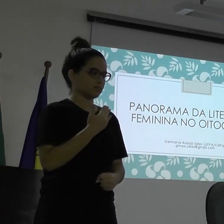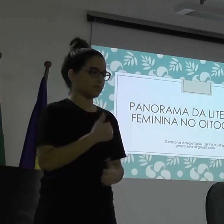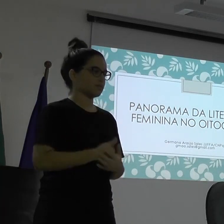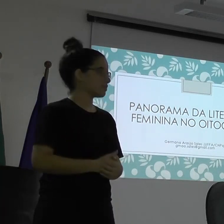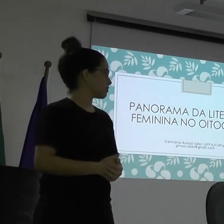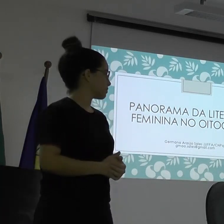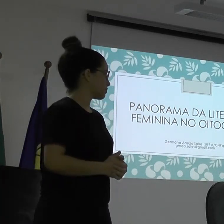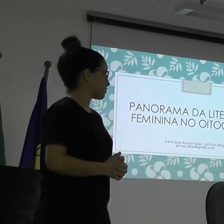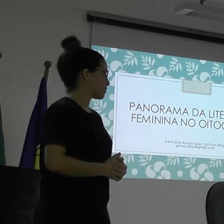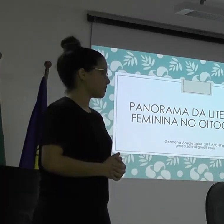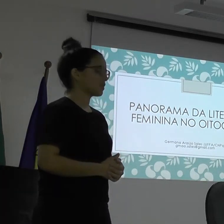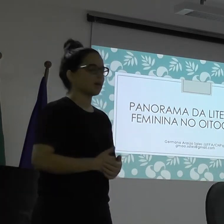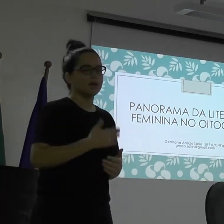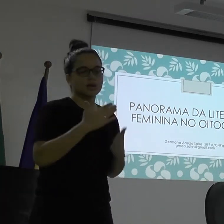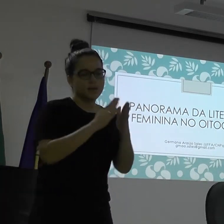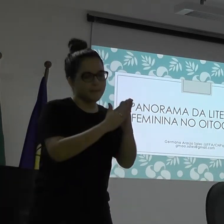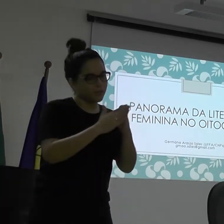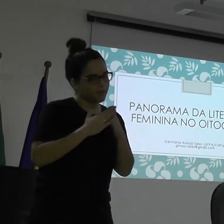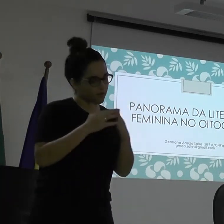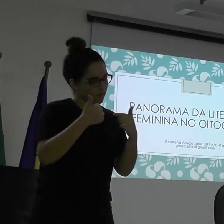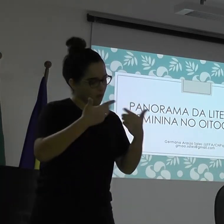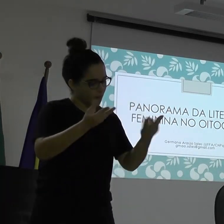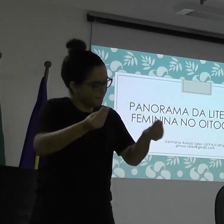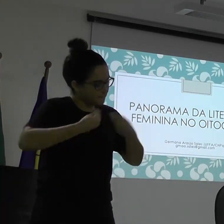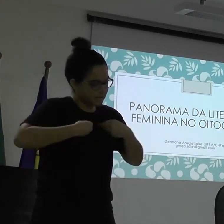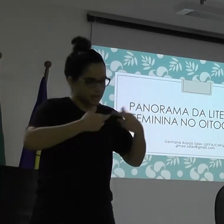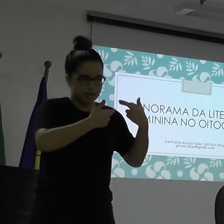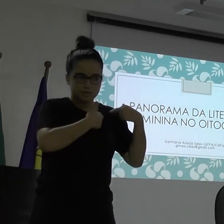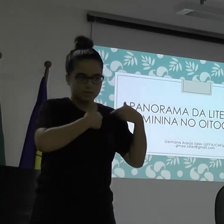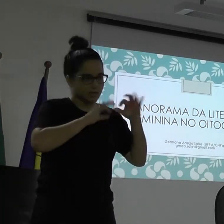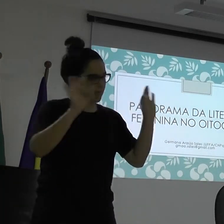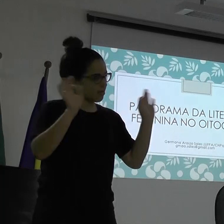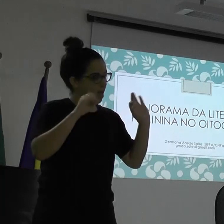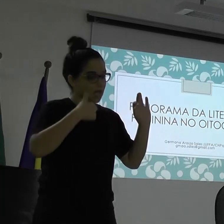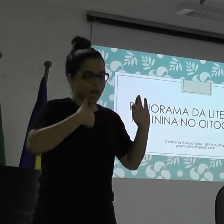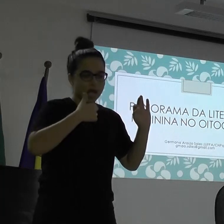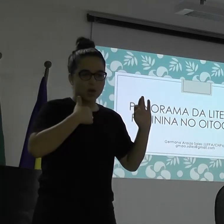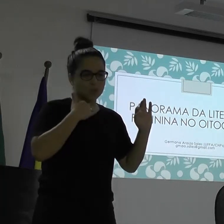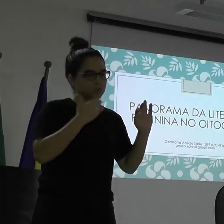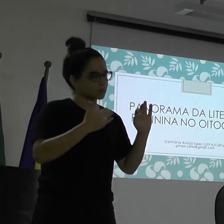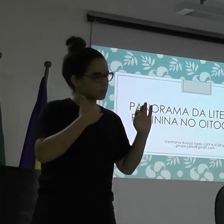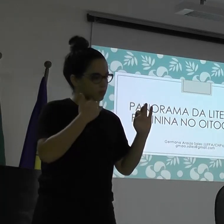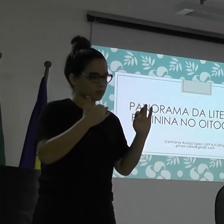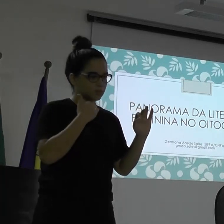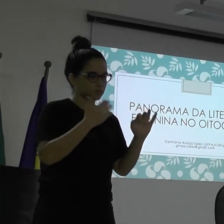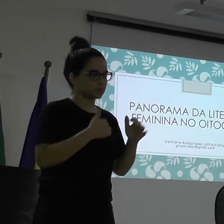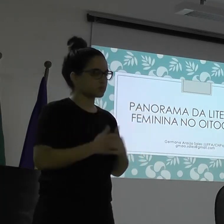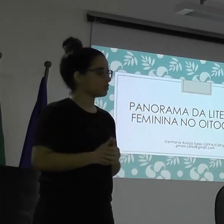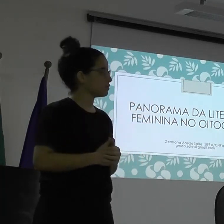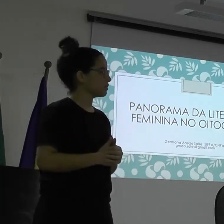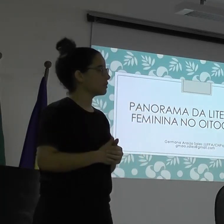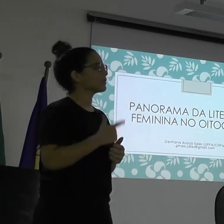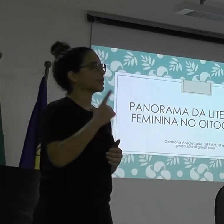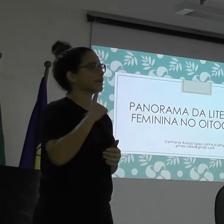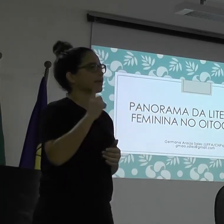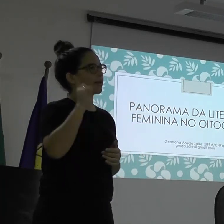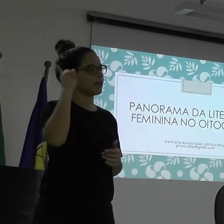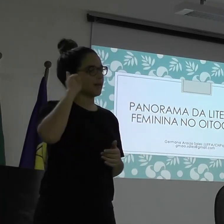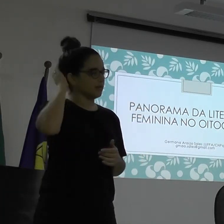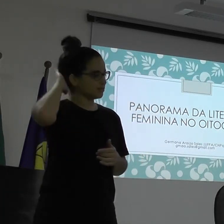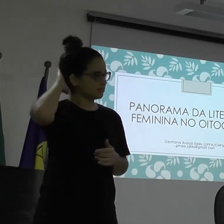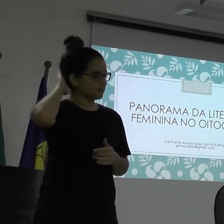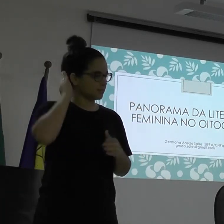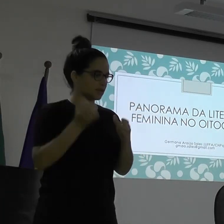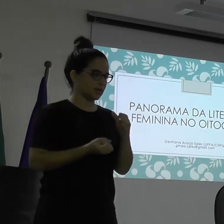mais nada. Eu não dou conta. Tem uma cátedra que foi criada lá em